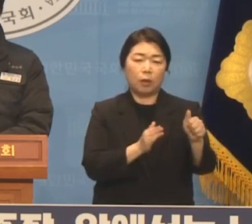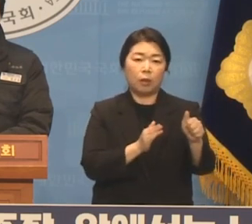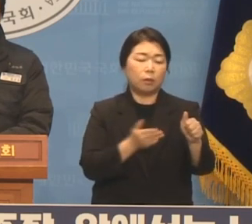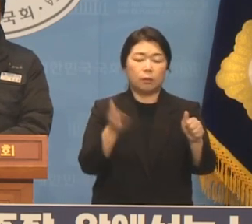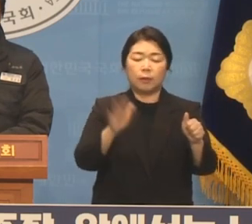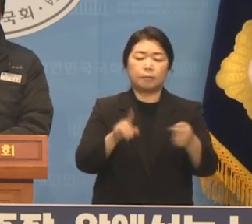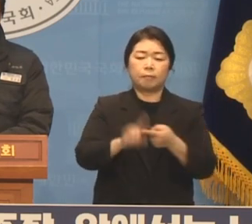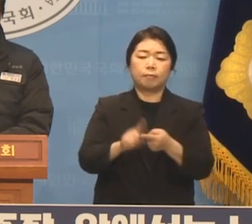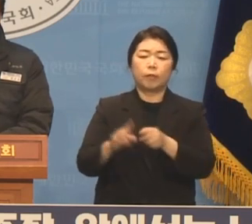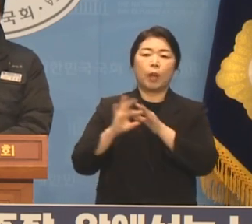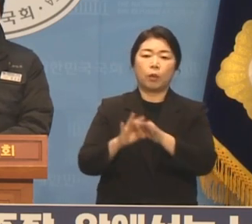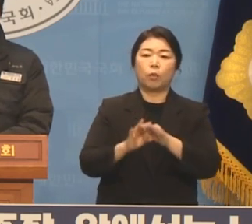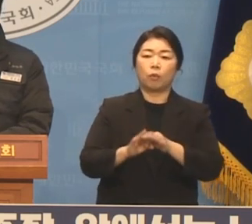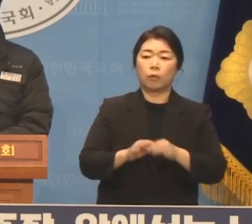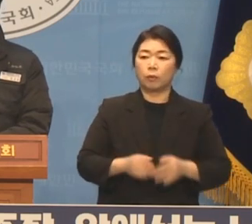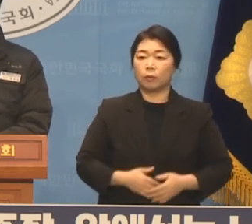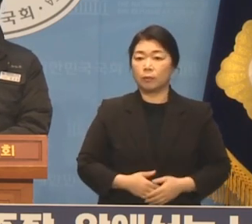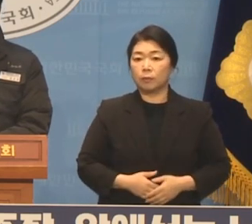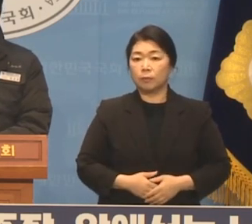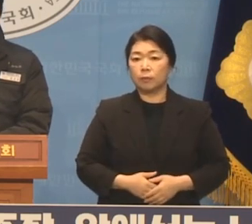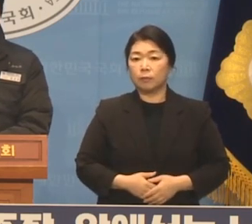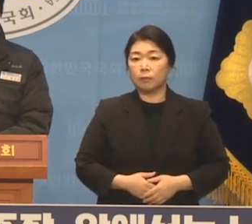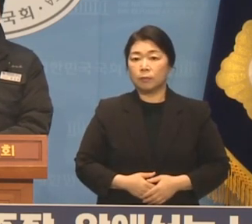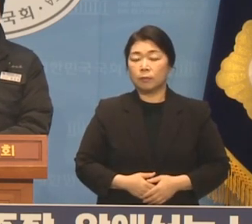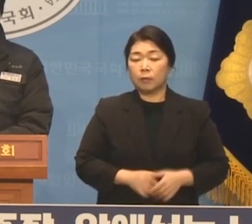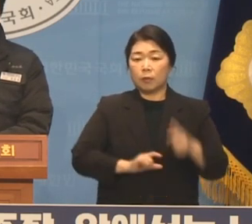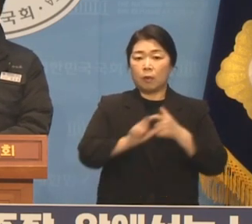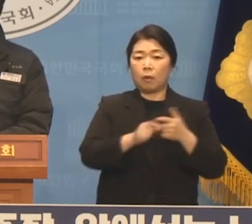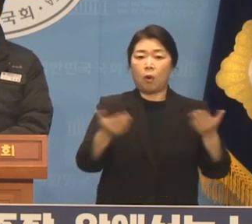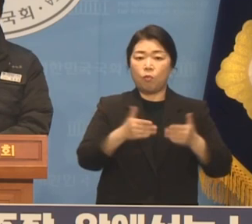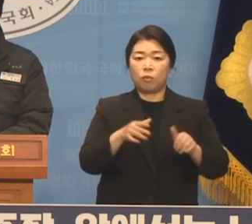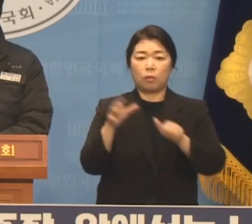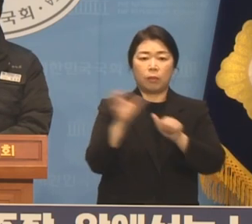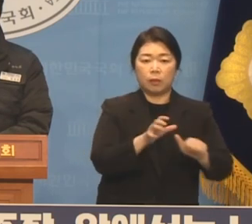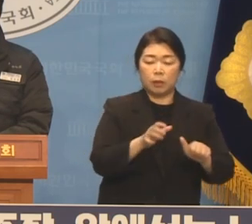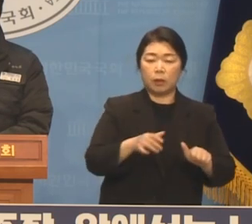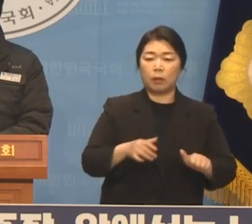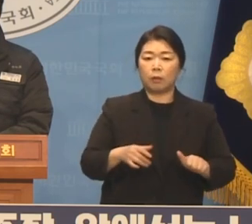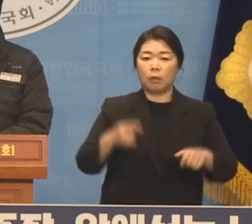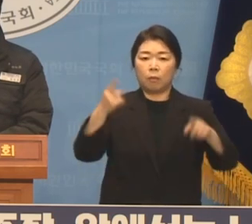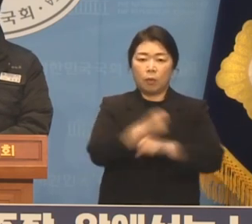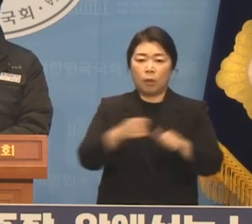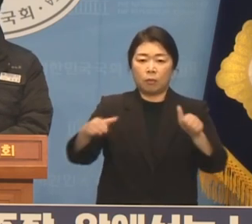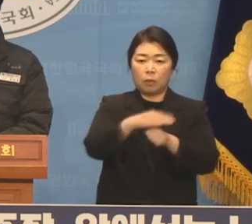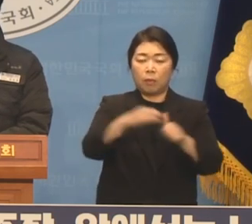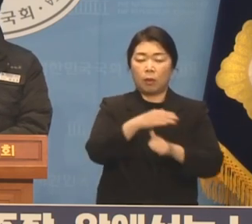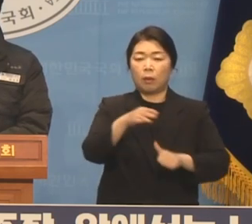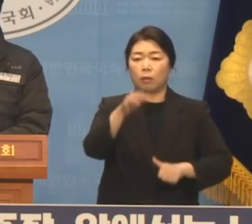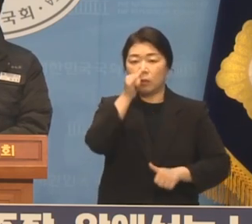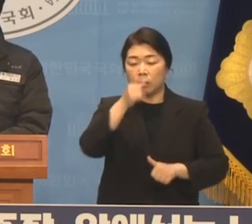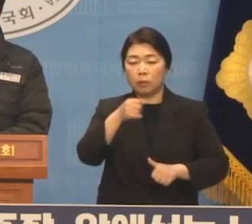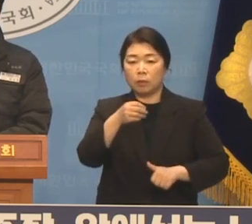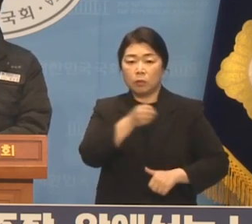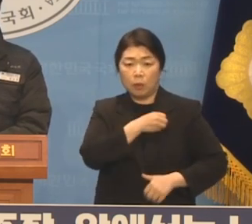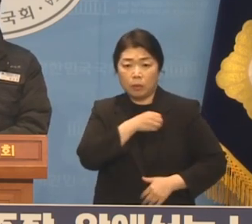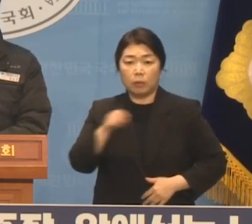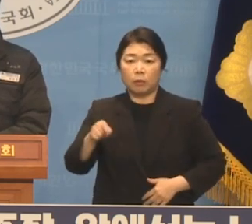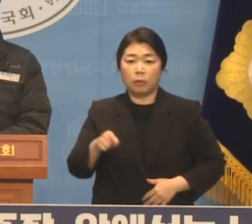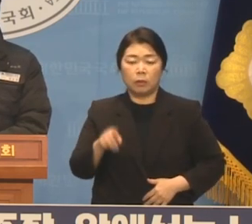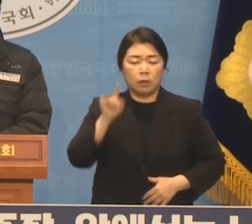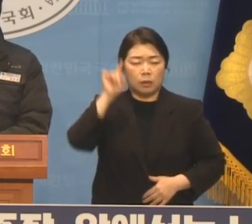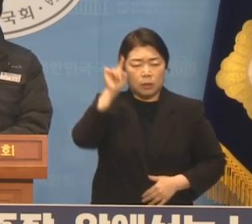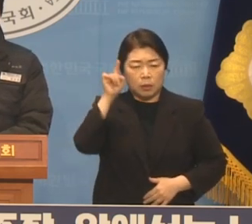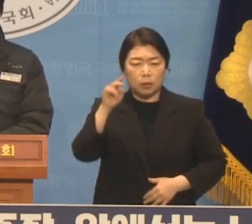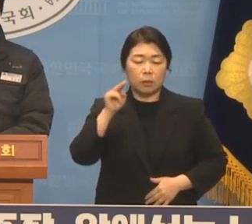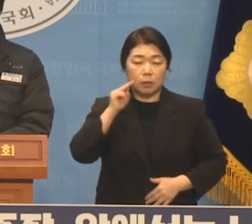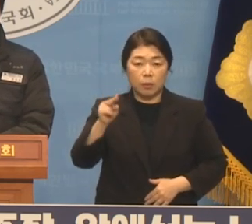않고 있습니다. 날이 갈수록 심해지는 업무 배제와 보복성 가해를 받고 있는 조합원들은 극심한